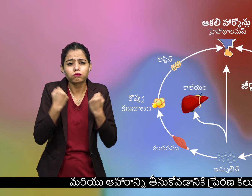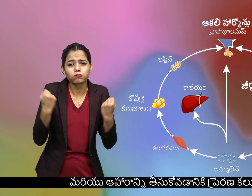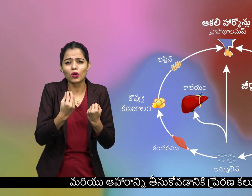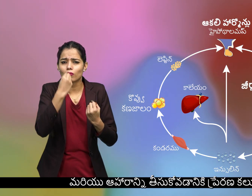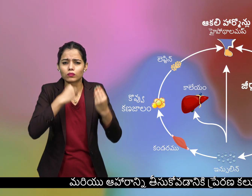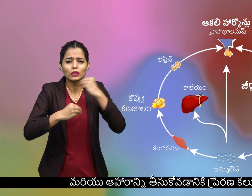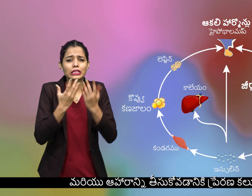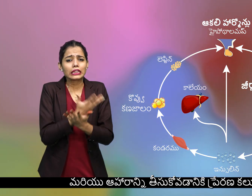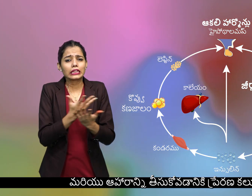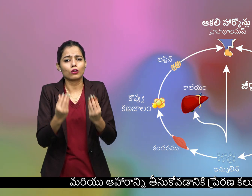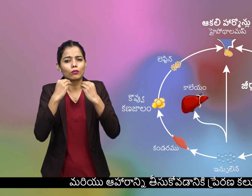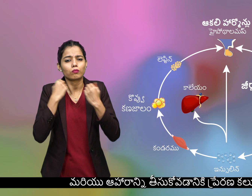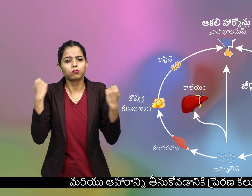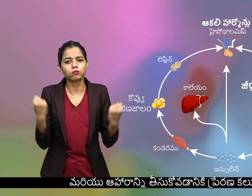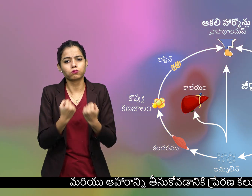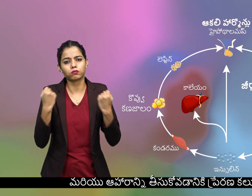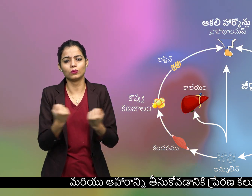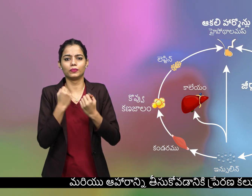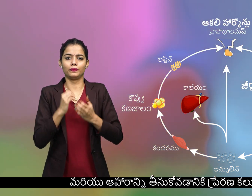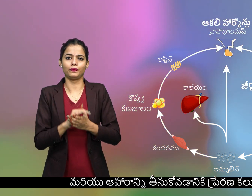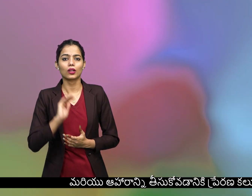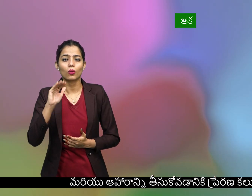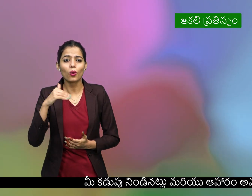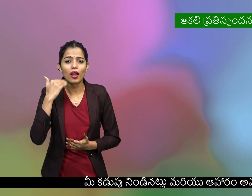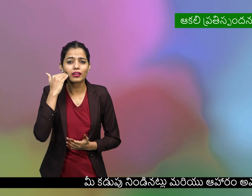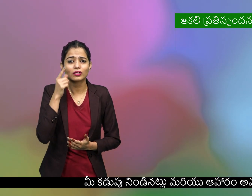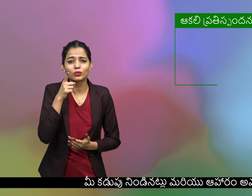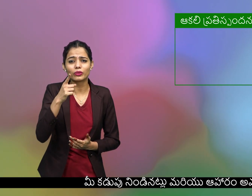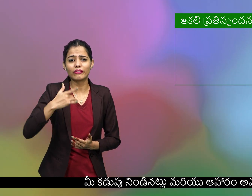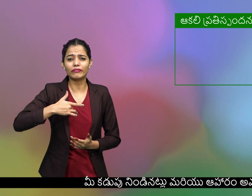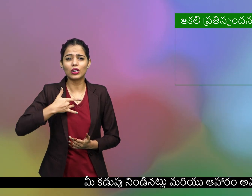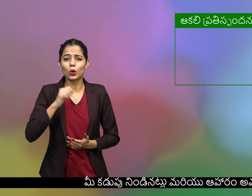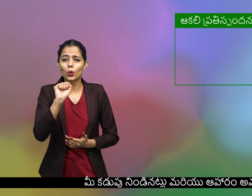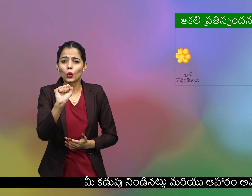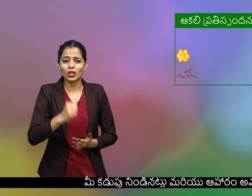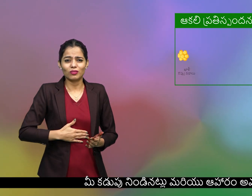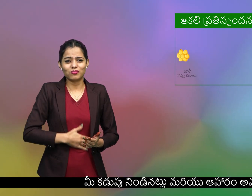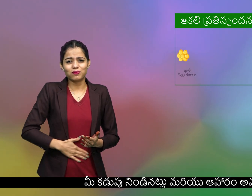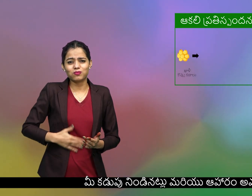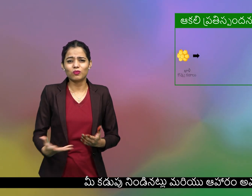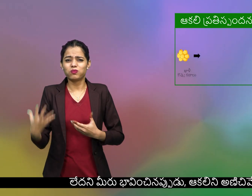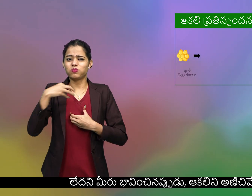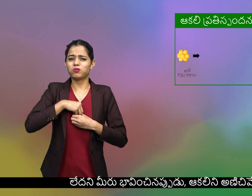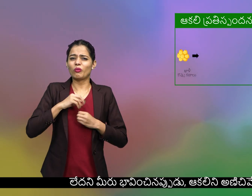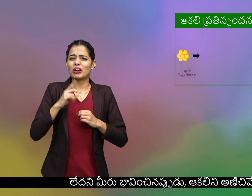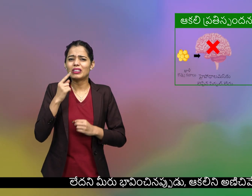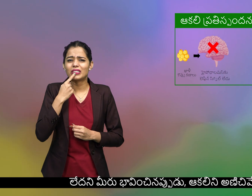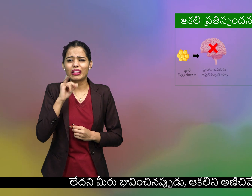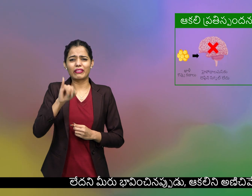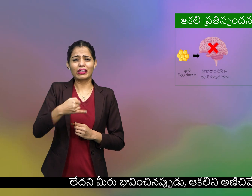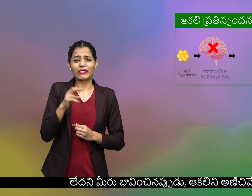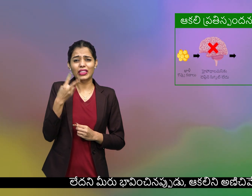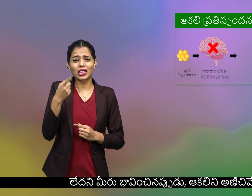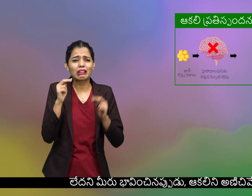మరియు ఆహారాన్ని తీసుకోవడానికి ప్రేరణ కలుగుతుంది. మీ కడుపు నిండినట్లు మరియు ఆహారం అవసరం లేదని